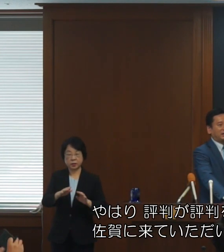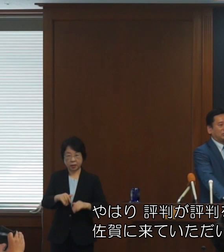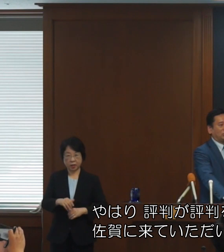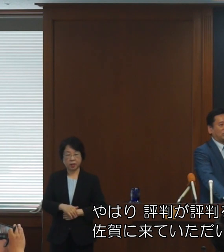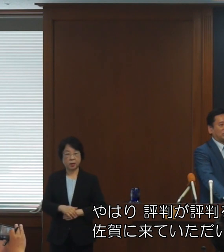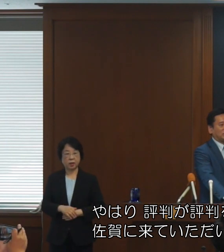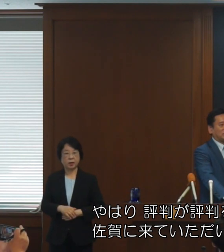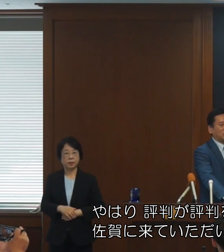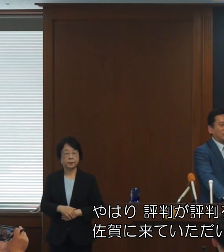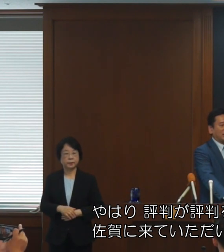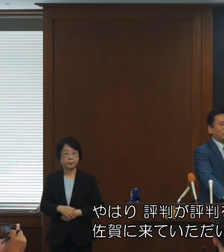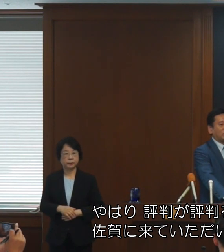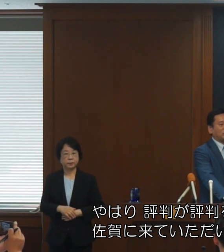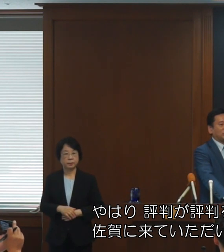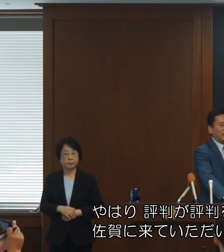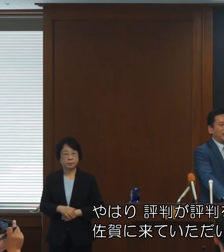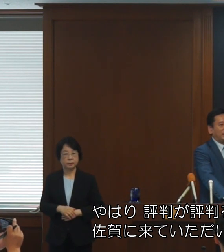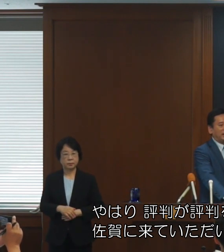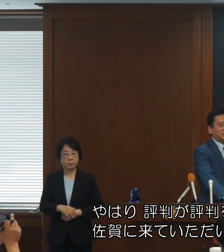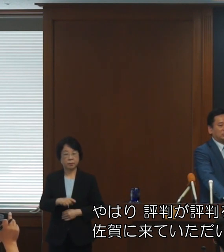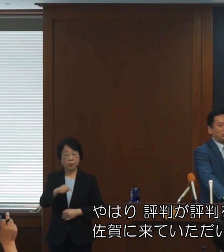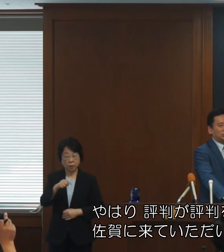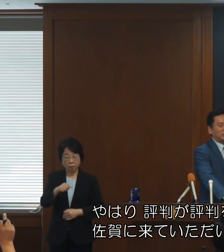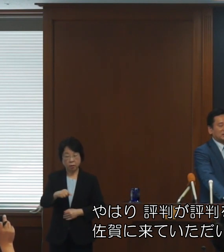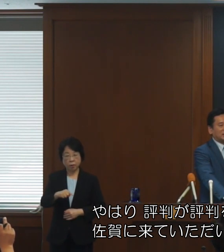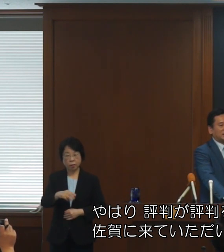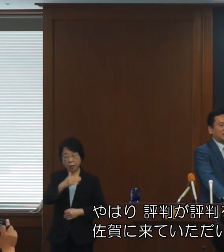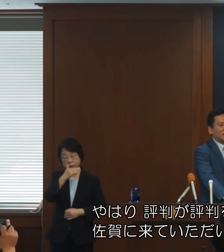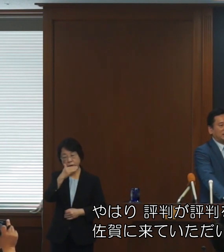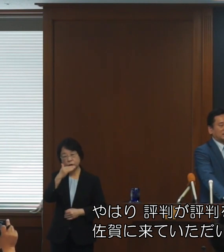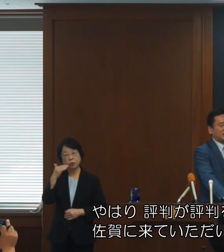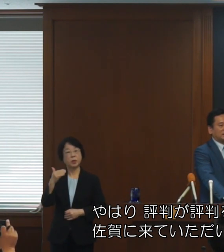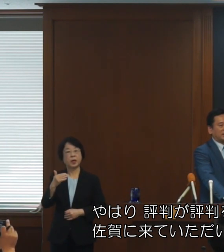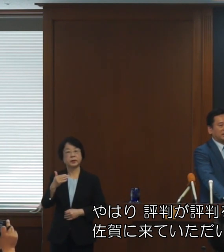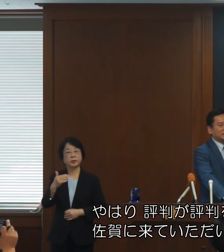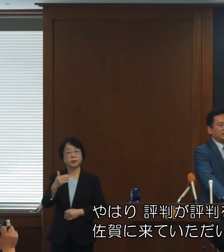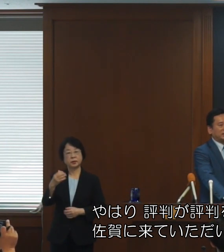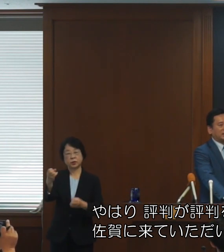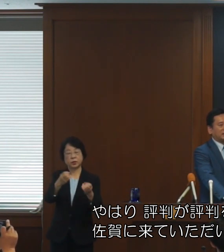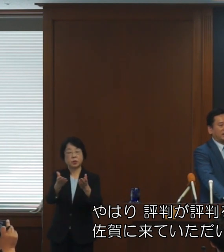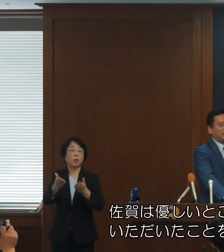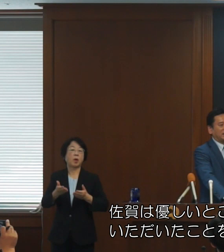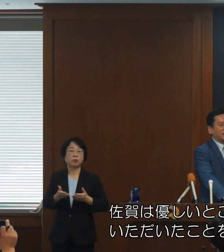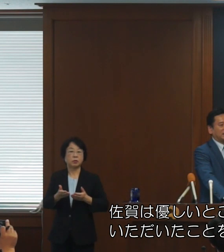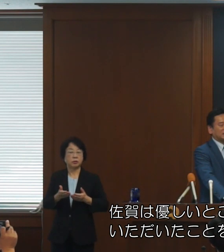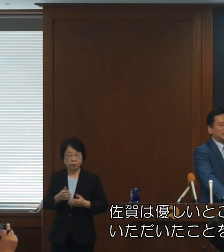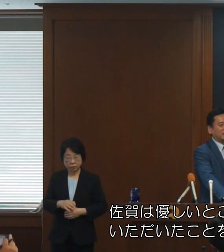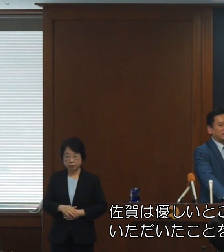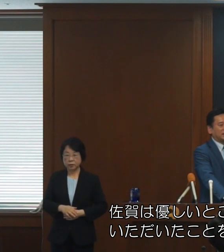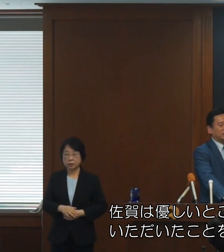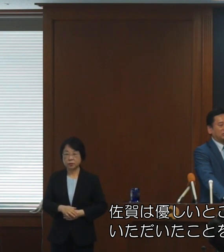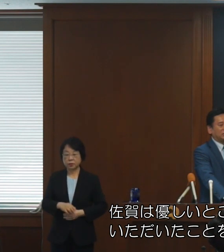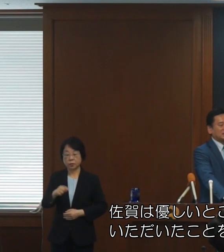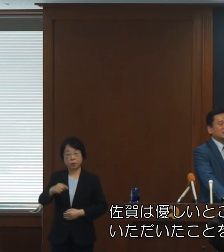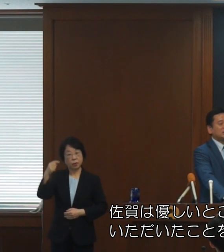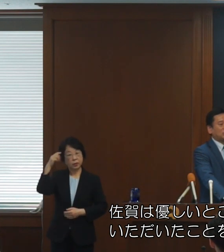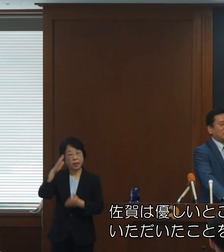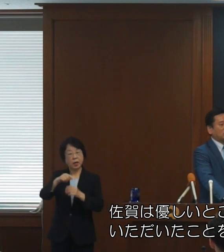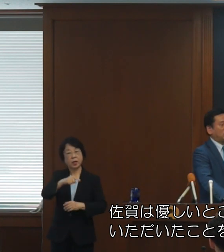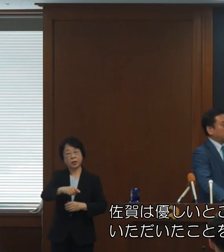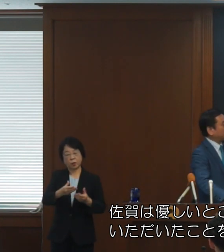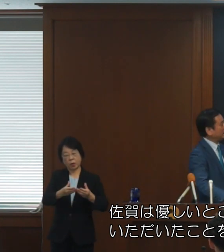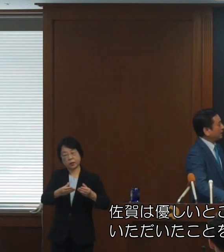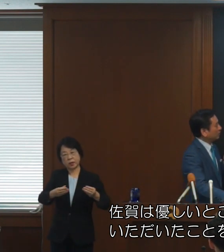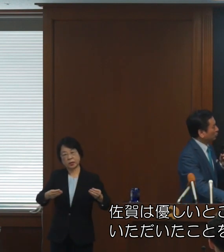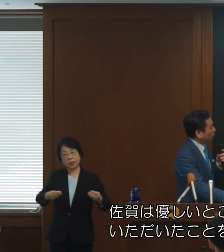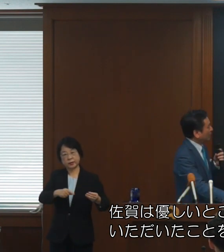やはり共感が評判を呼んで非常に多くの皆さん方がさらに駆けつけていただいた佐賀は優しい